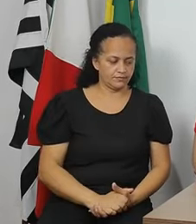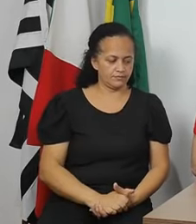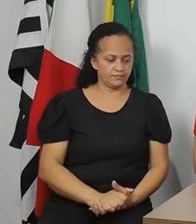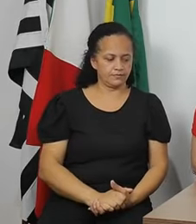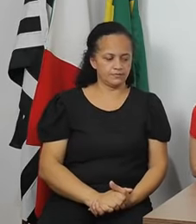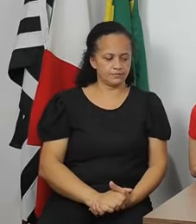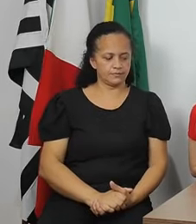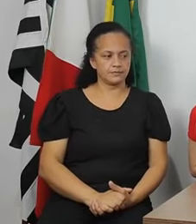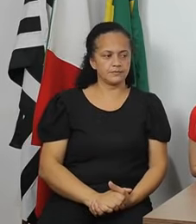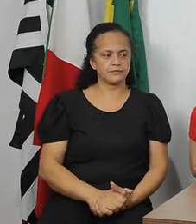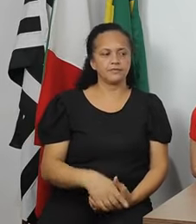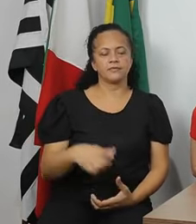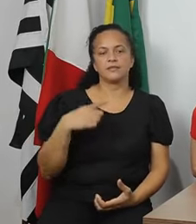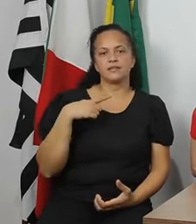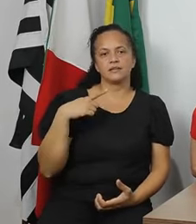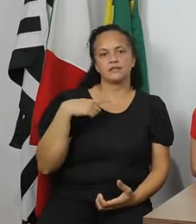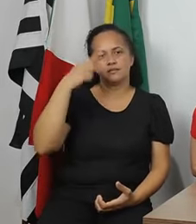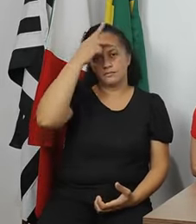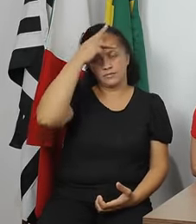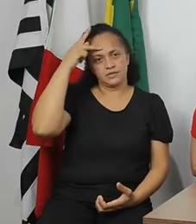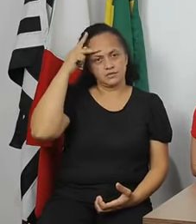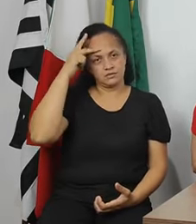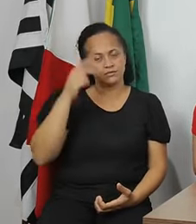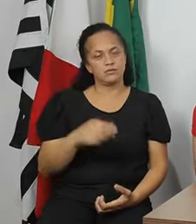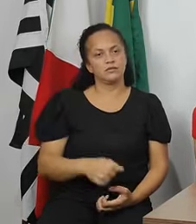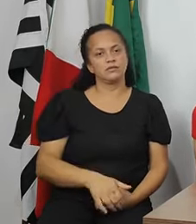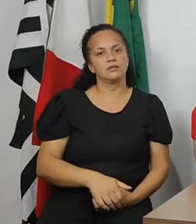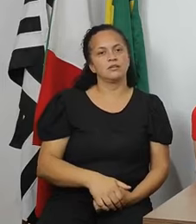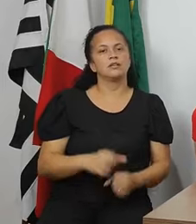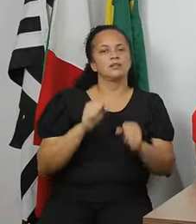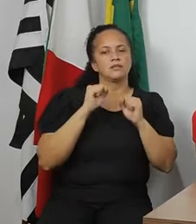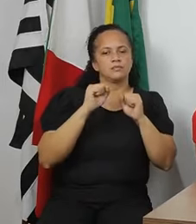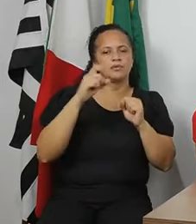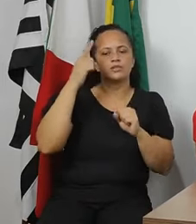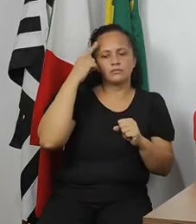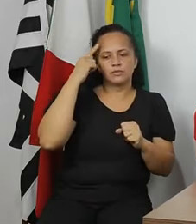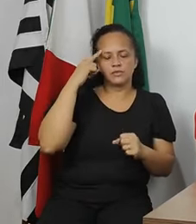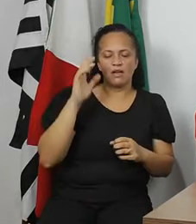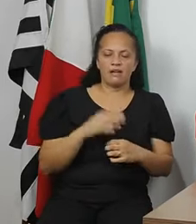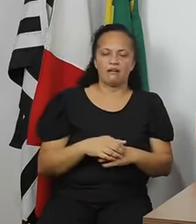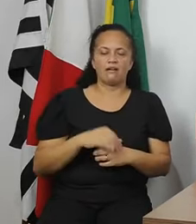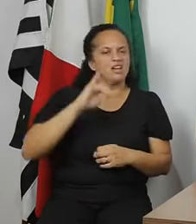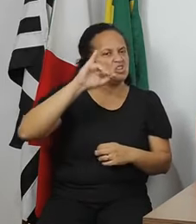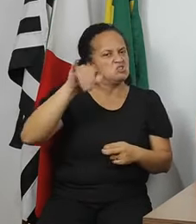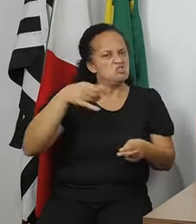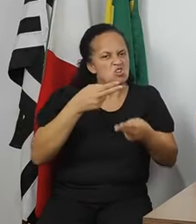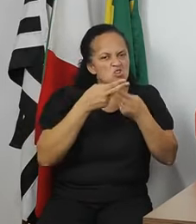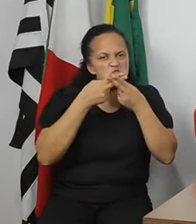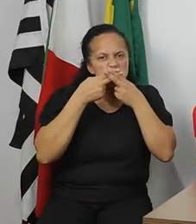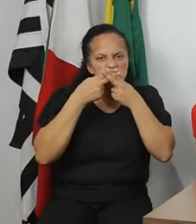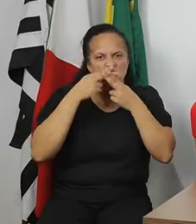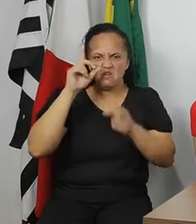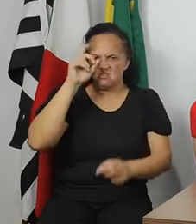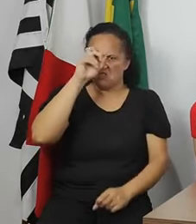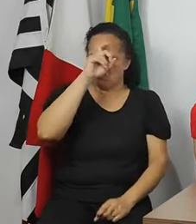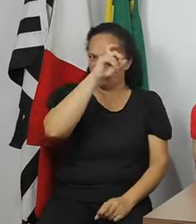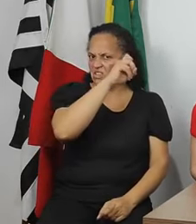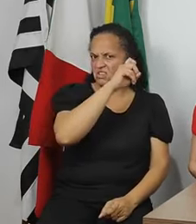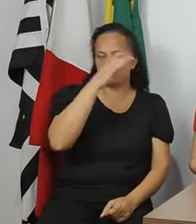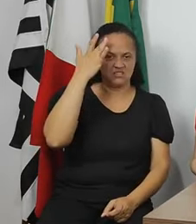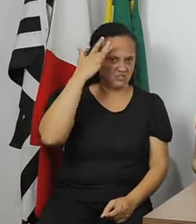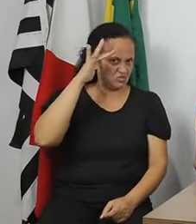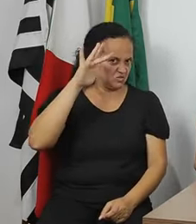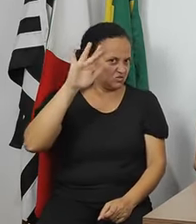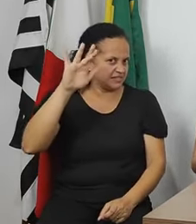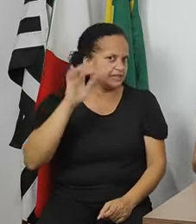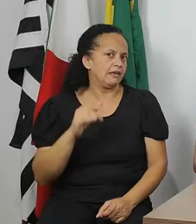Algumas pessoas podem até falar assim, porque assim, jejuar é difícil, gente. Eu não sei se todo mundo aqui tem facilidade para jejuar, levanta